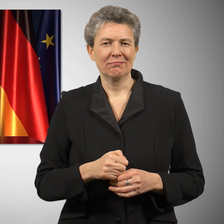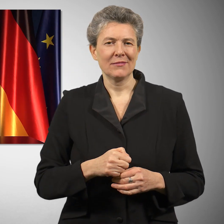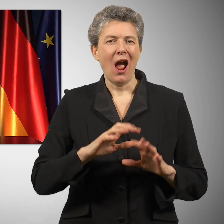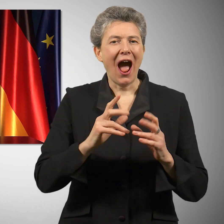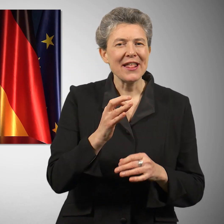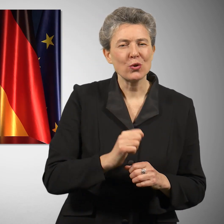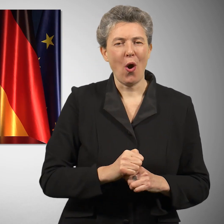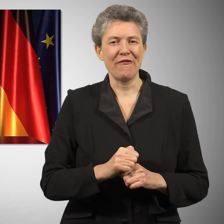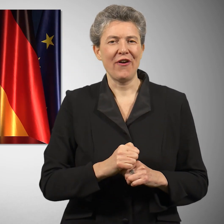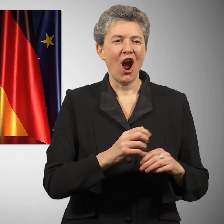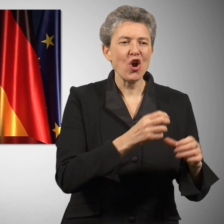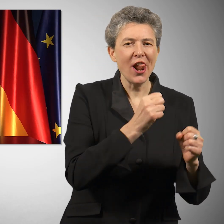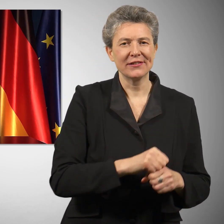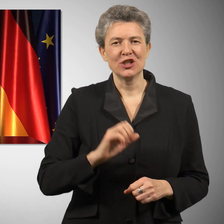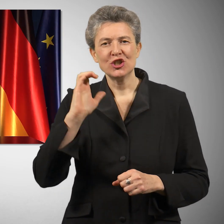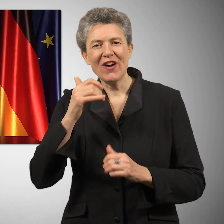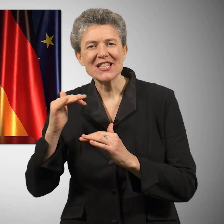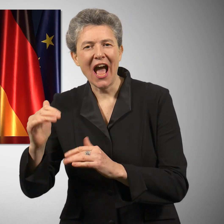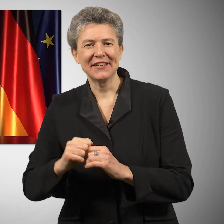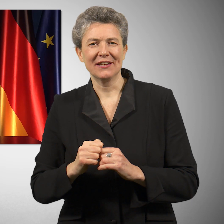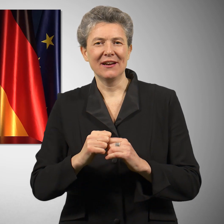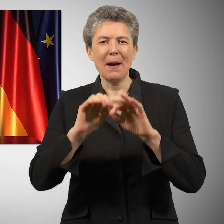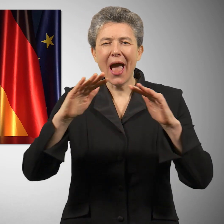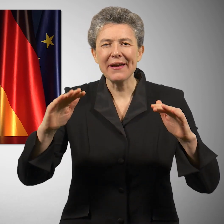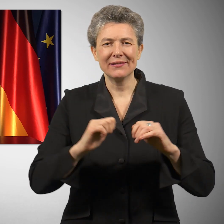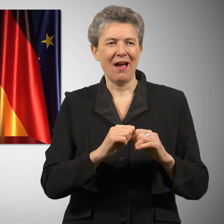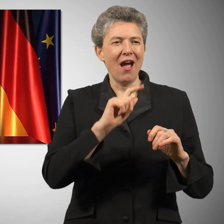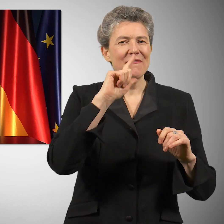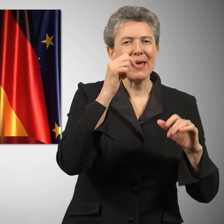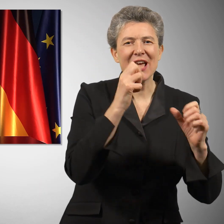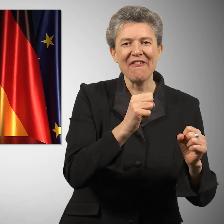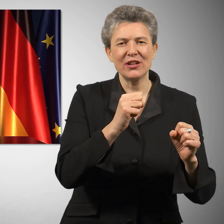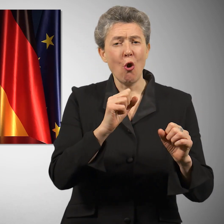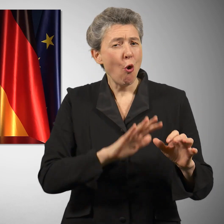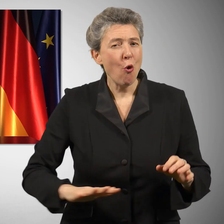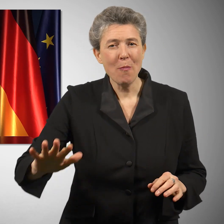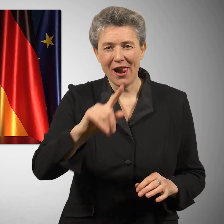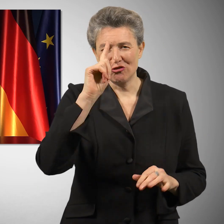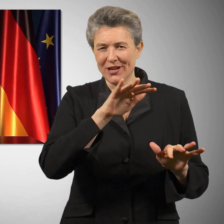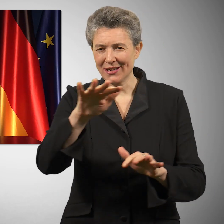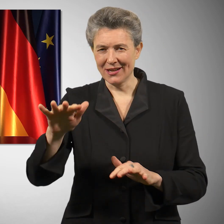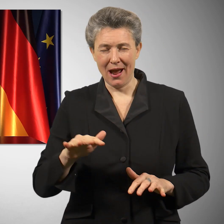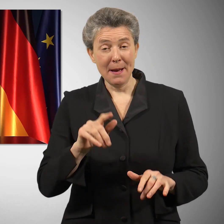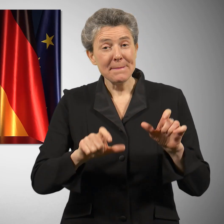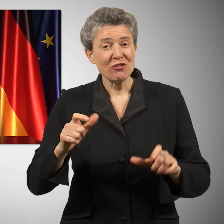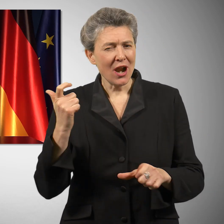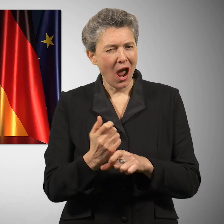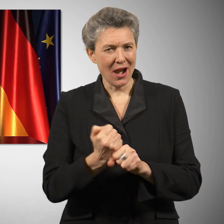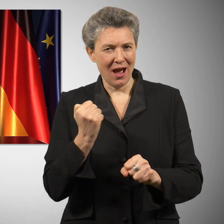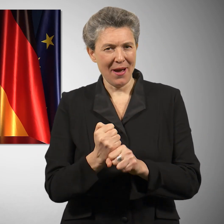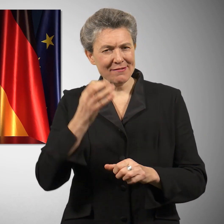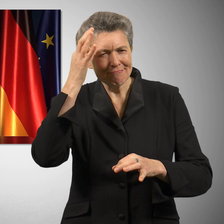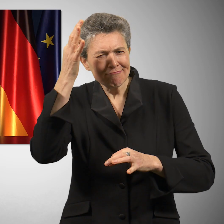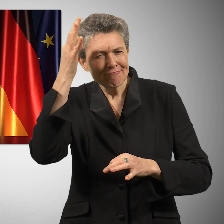Allendorf wie Köln und Schwarzheide, Bergen und Wilhelmshaven gibt es überall in unserem Land. Orte, wo man hart arbeitet